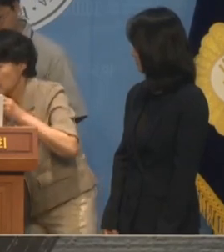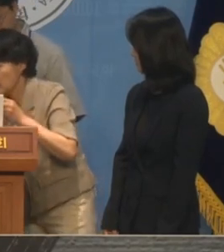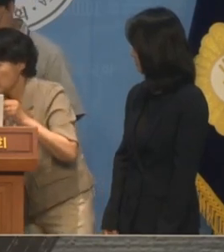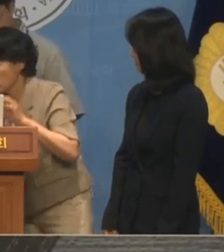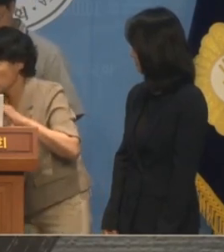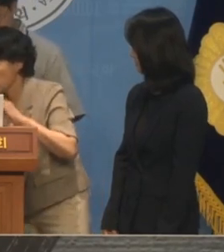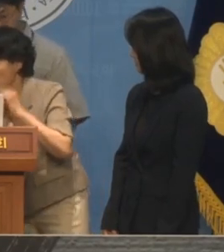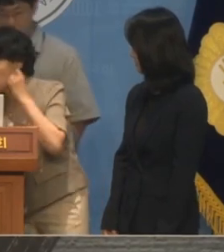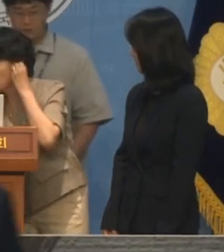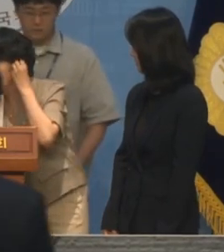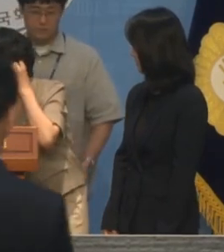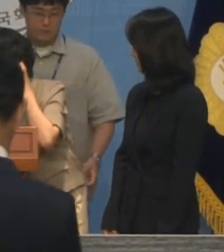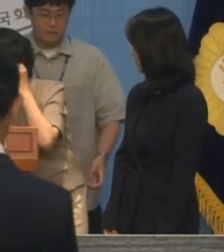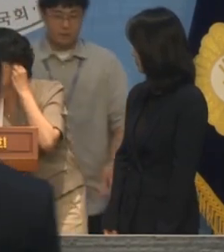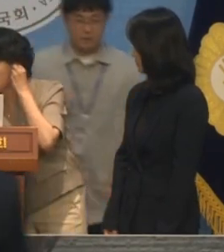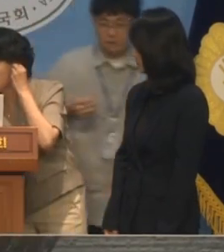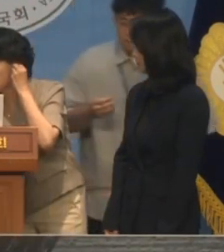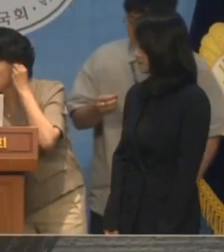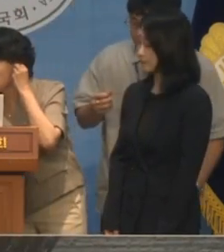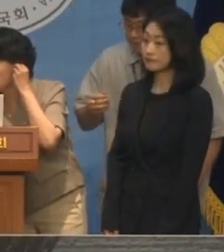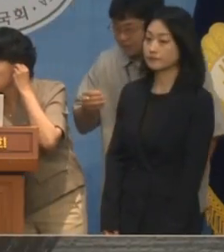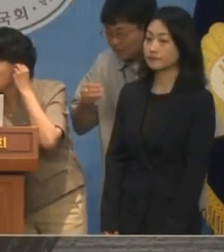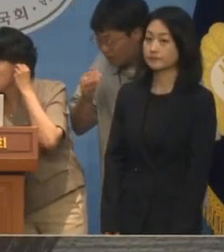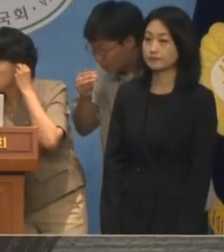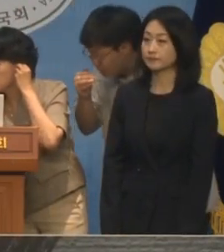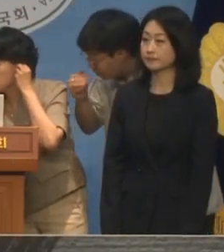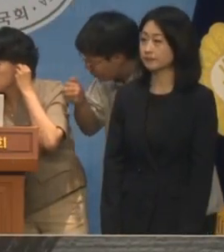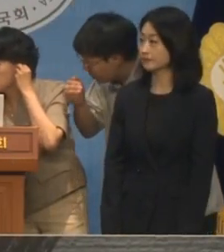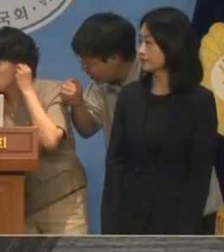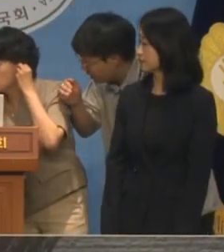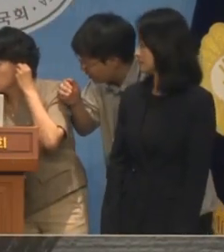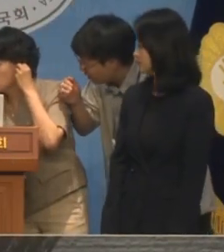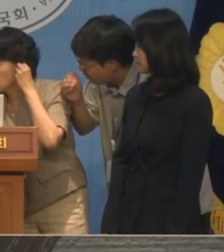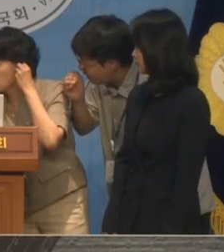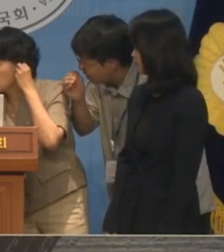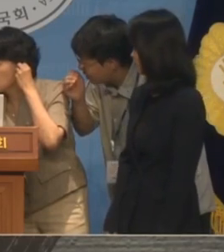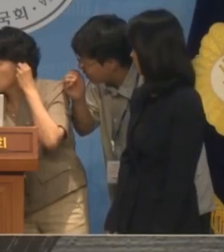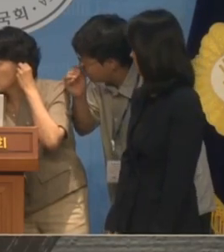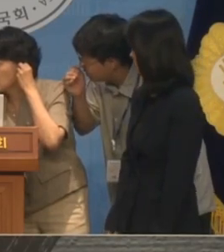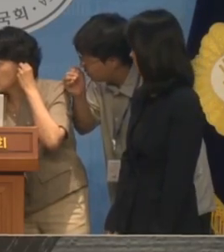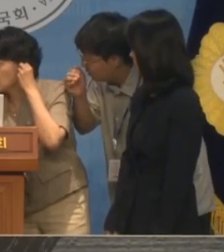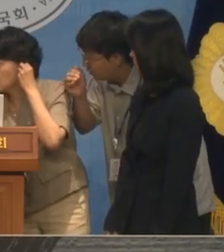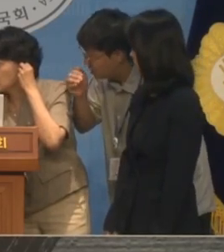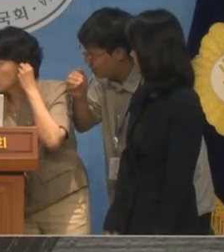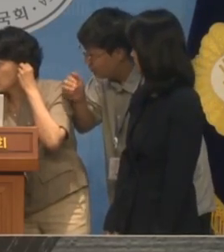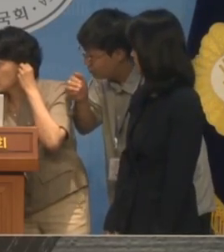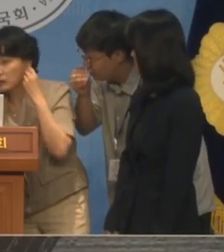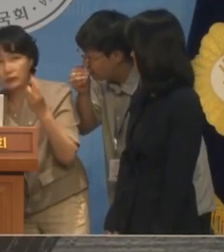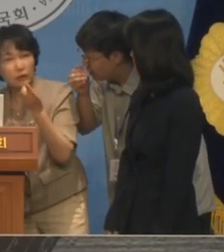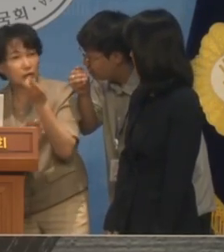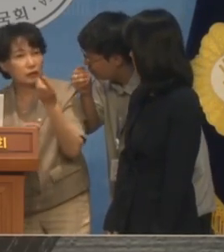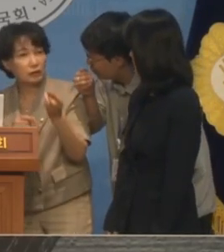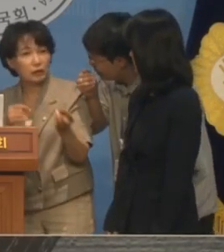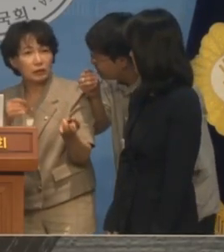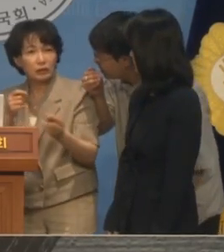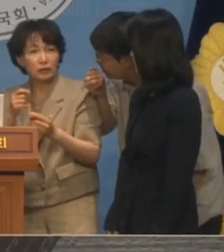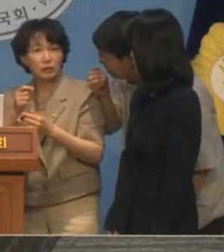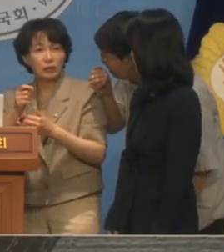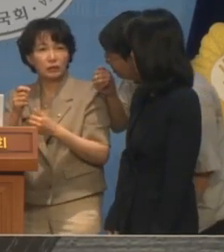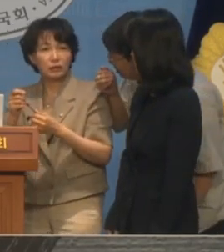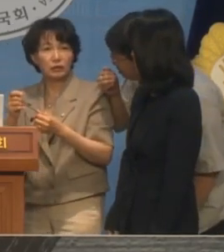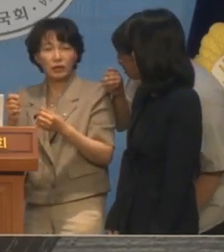바로 반갑습니다. 시작. 어디가 되죠? 사회복무 활동가가 화면에 안 나와서 그냥 중앙에 서 계셔도